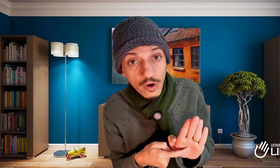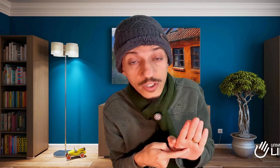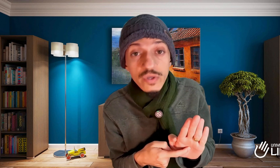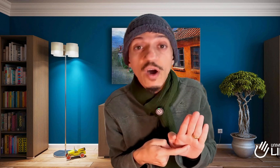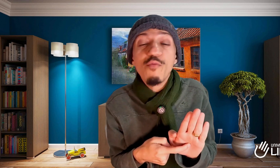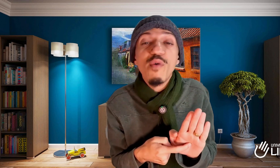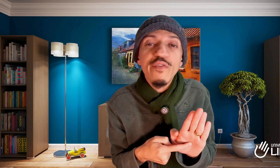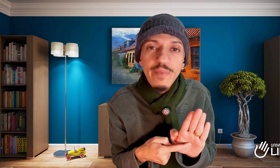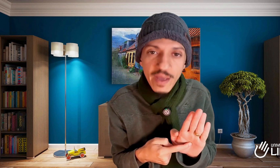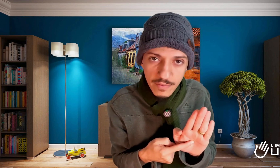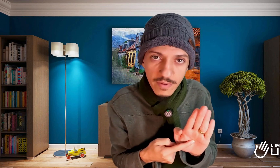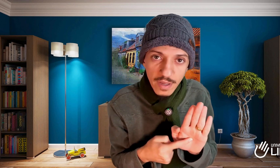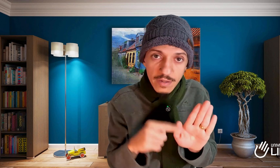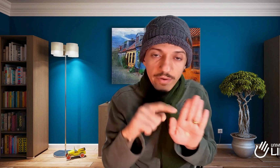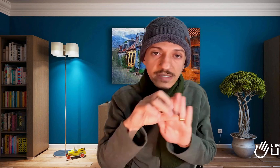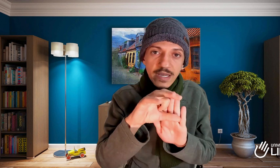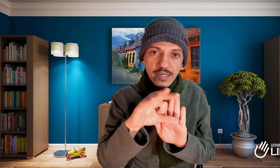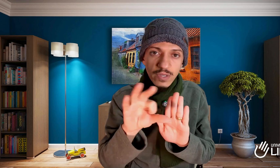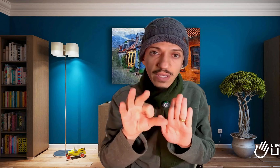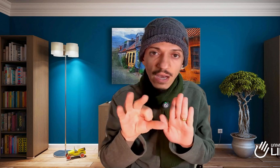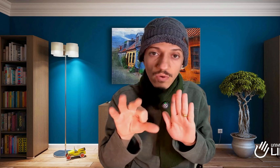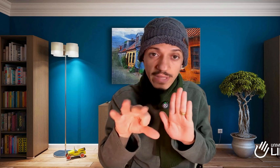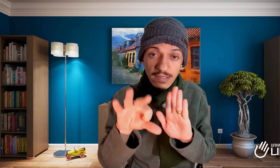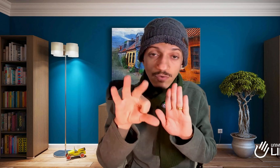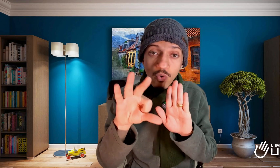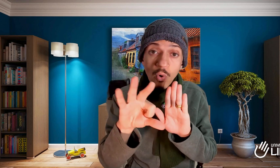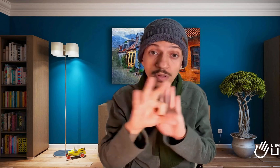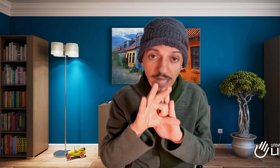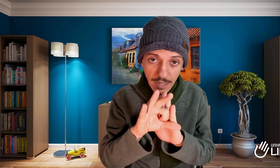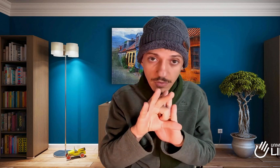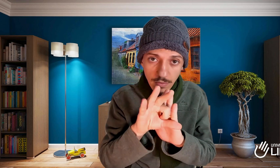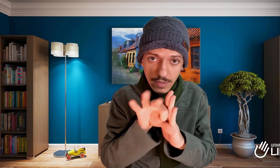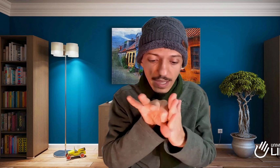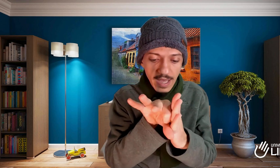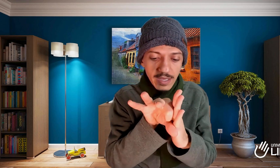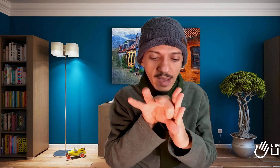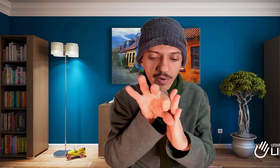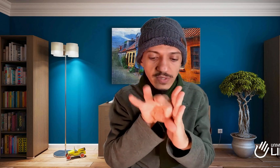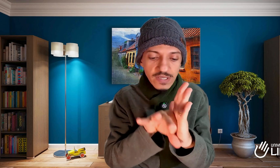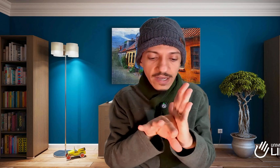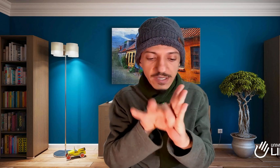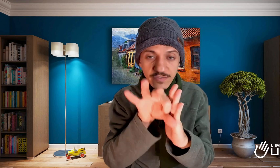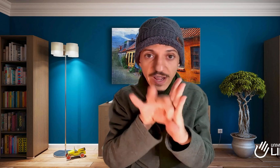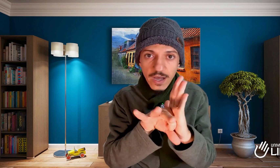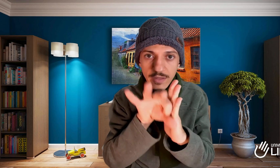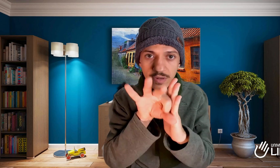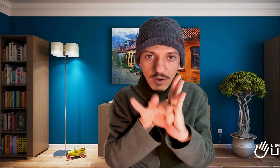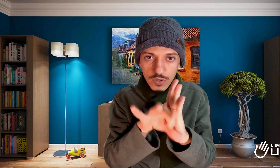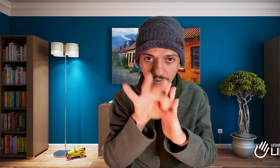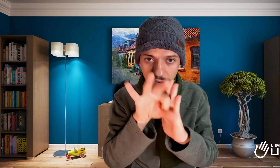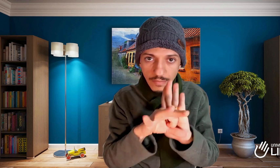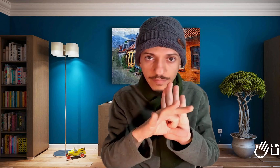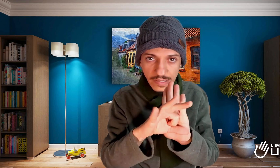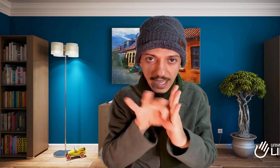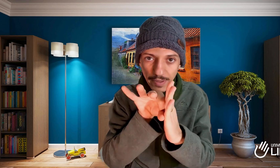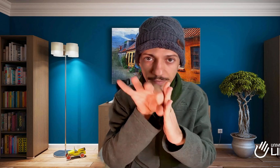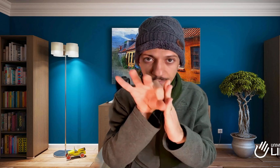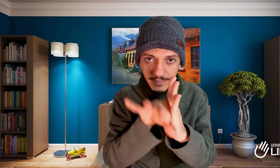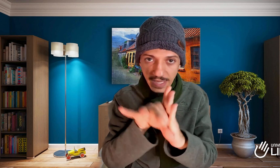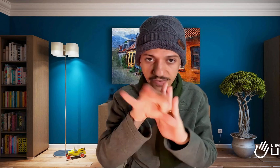que é o movimento. Então, nesse caso aqui, acontece um contato em que a mão está esfregando na outra mão, percebe? Está